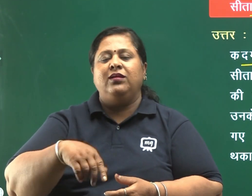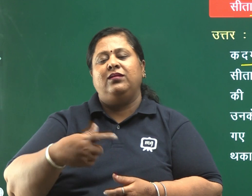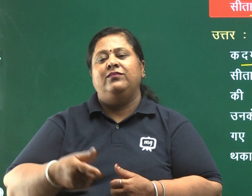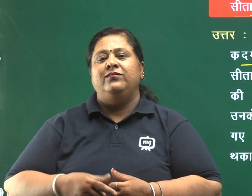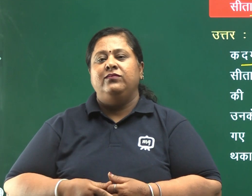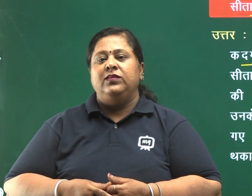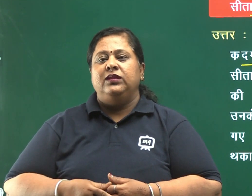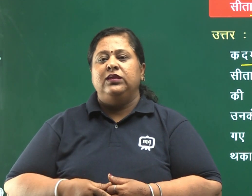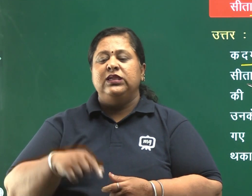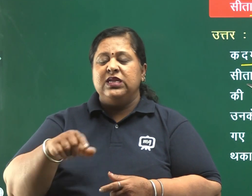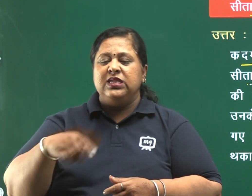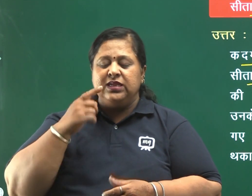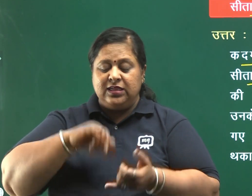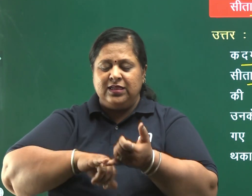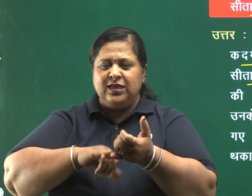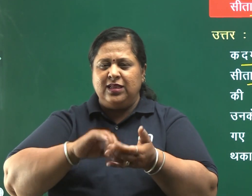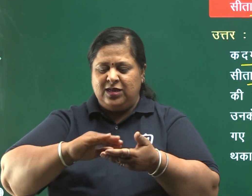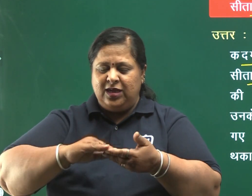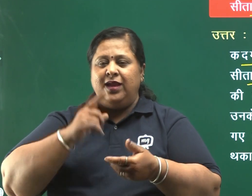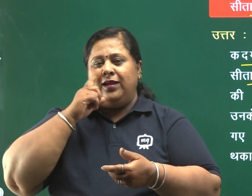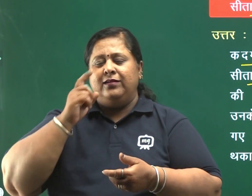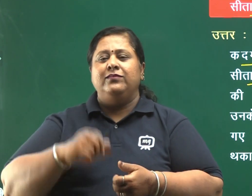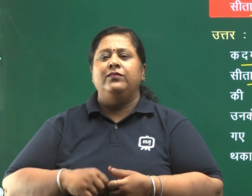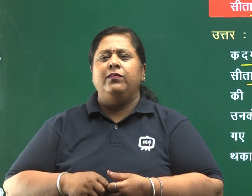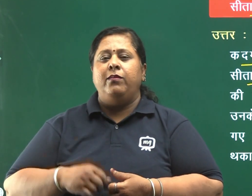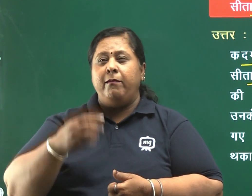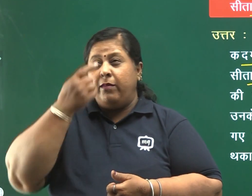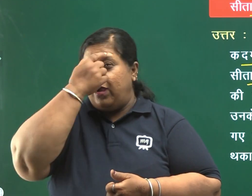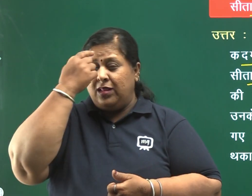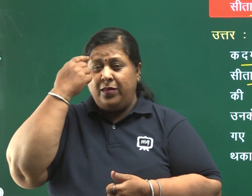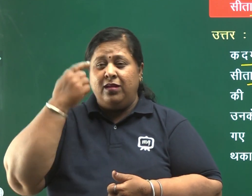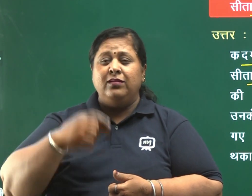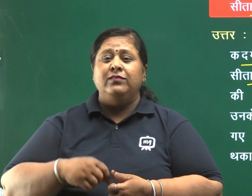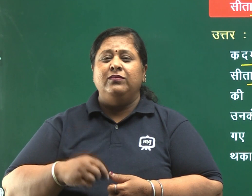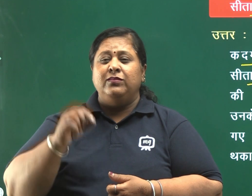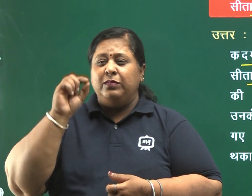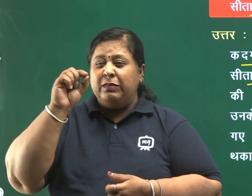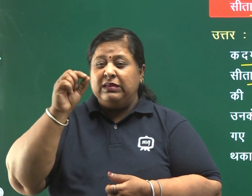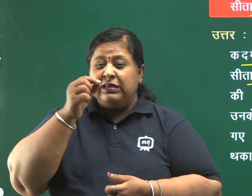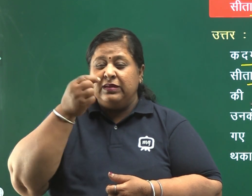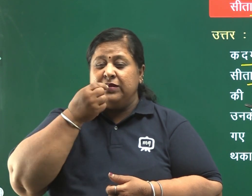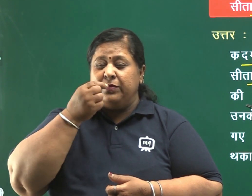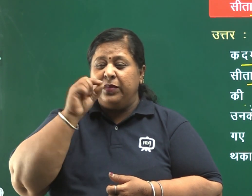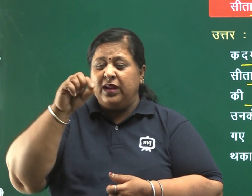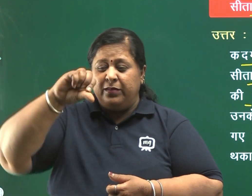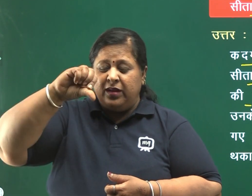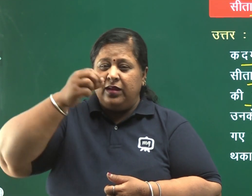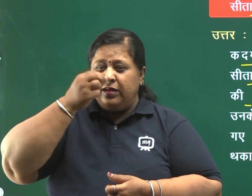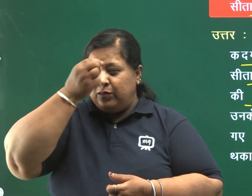बाद सीता जी के माथे पर पसीने की